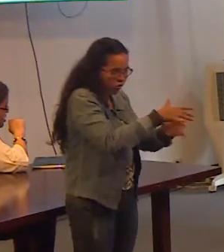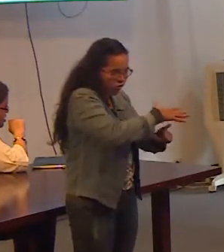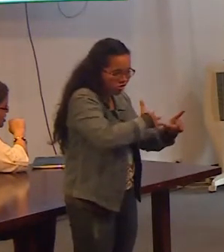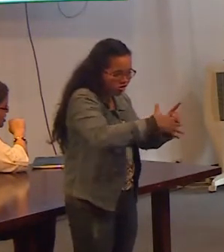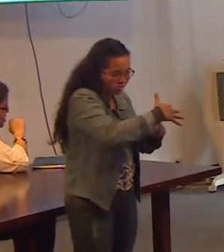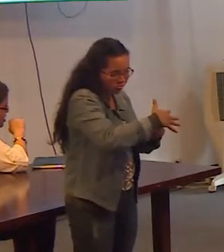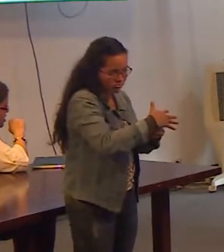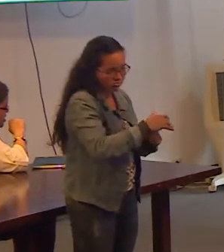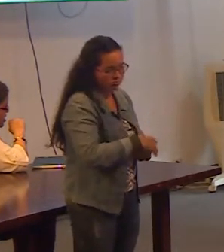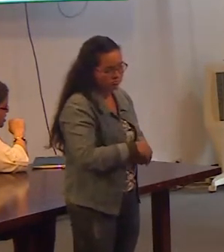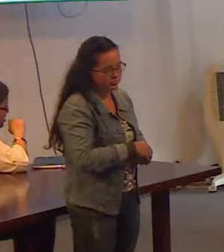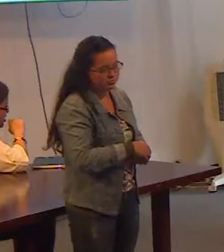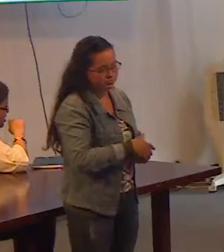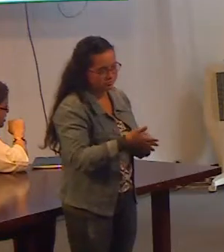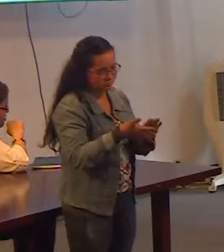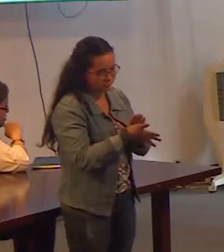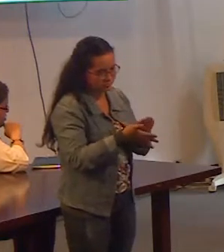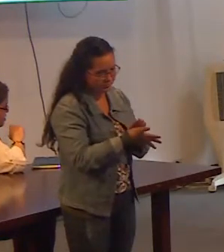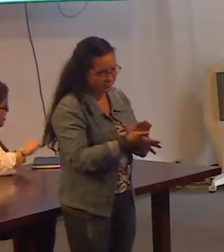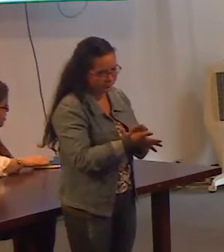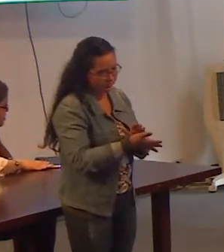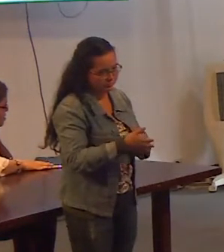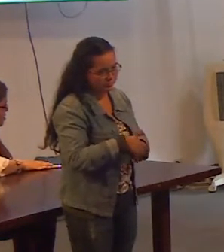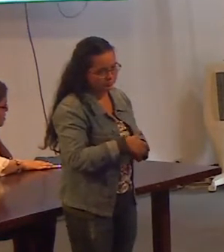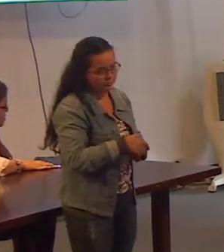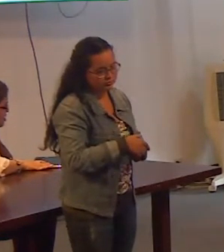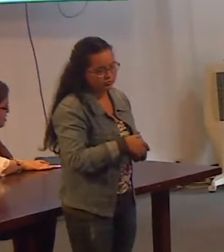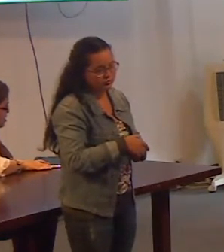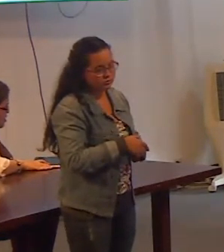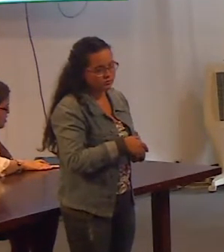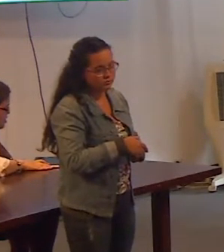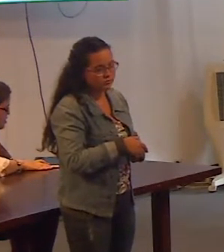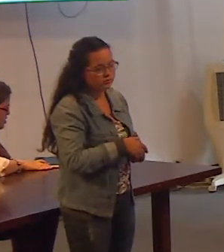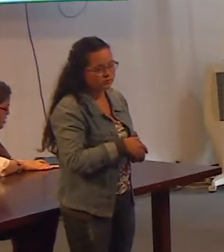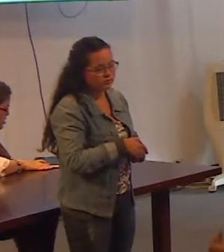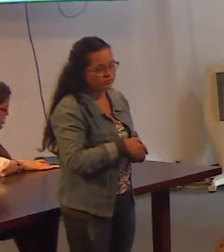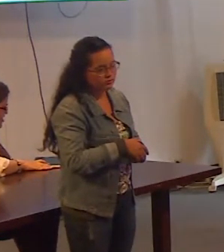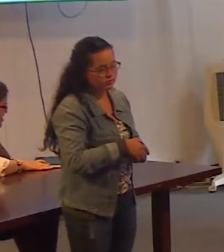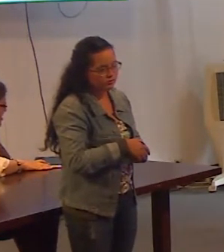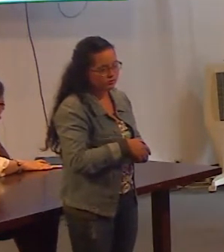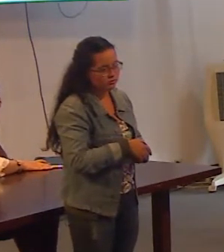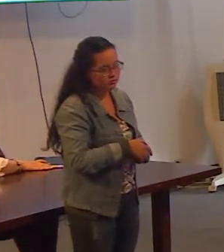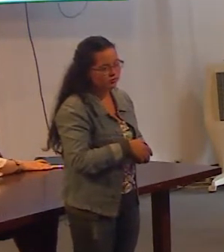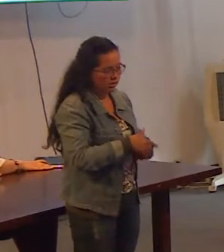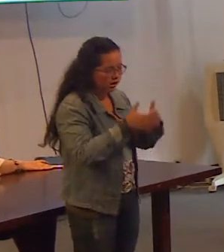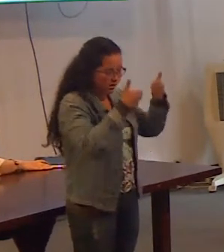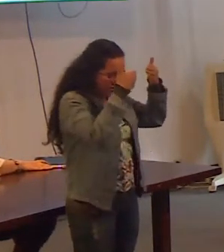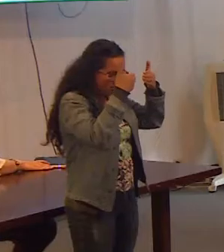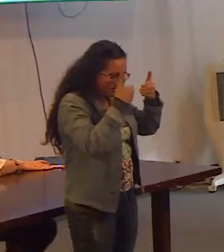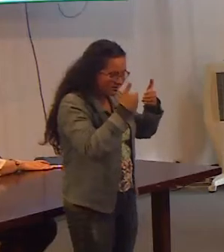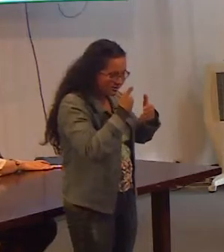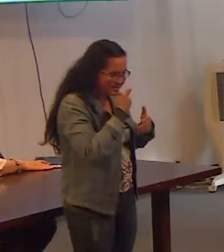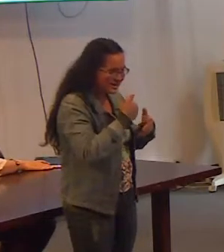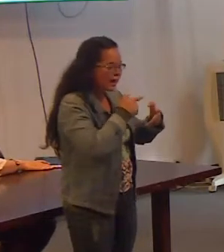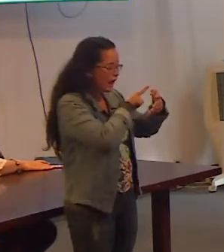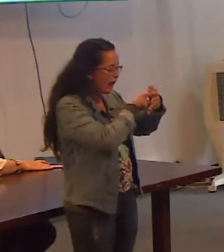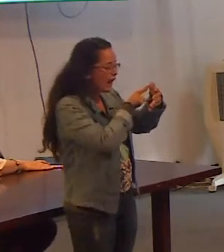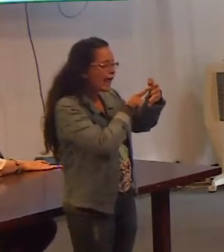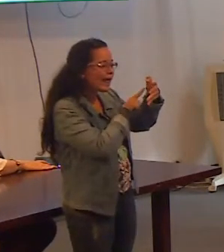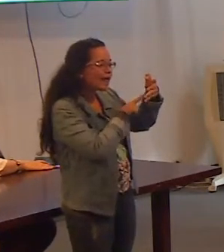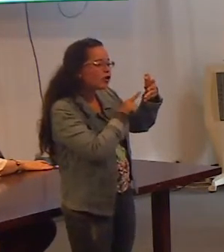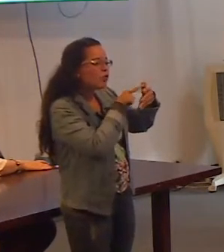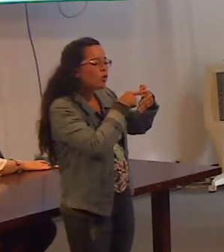a 25, 30 años aproximadamente. Y por último, la Casa San Antonio, que era la casa de los adultos y adultos mayores